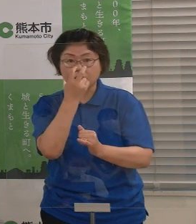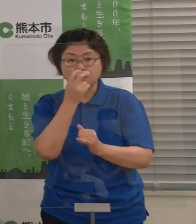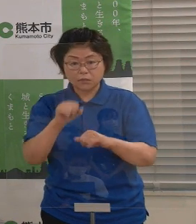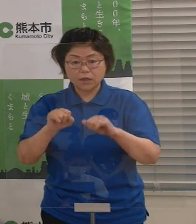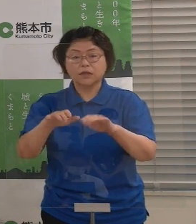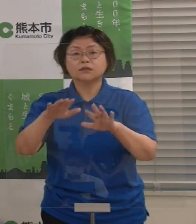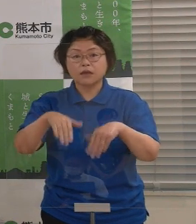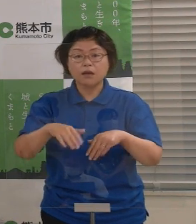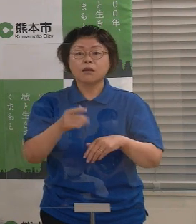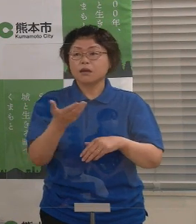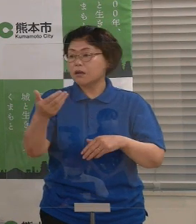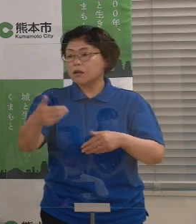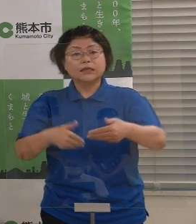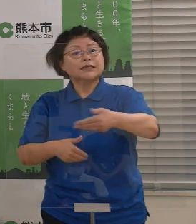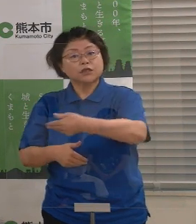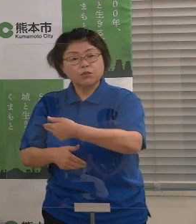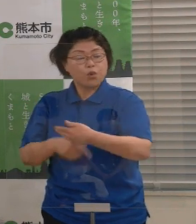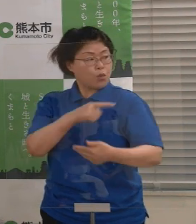ますが、